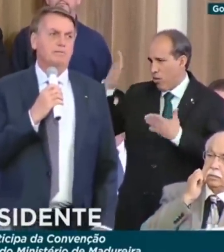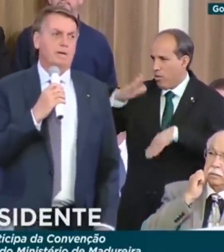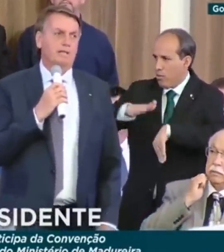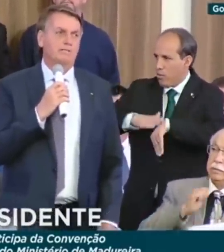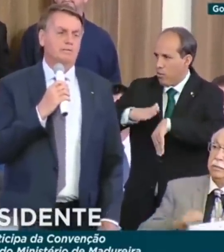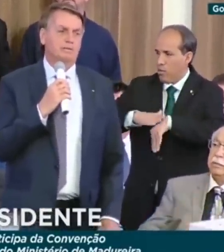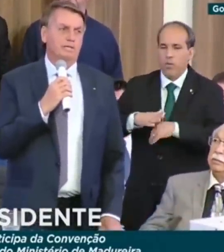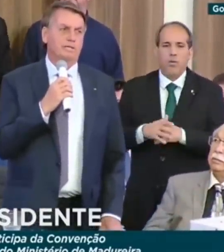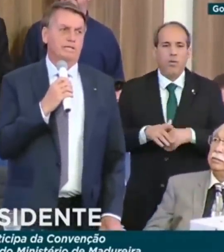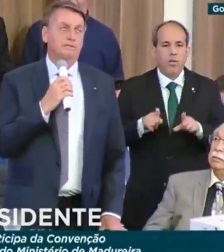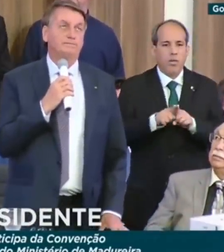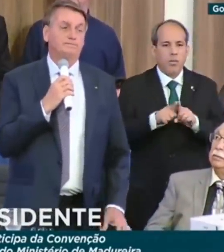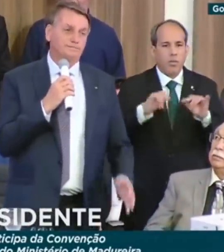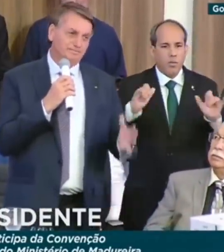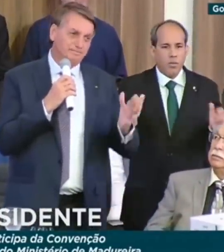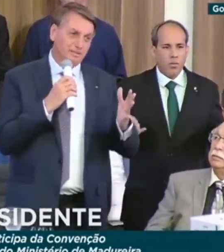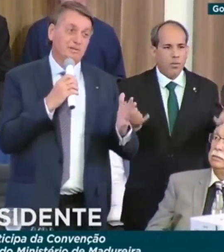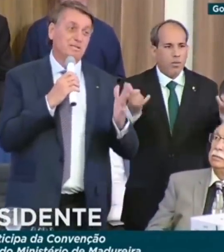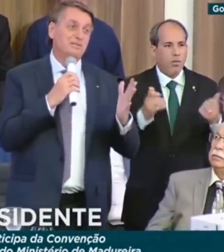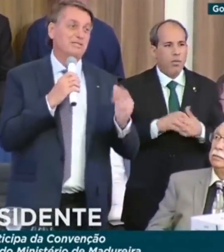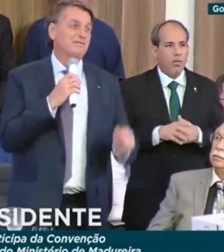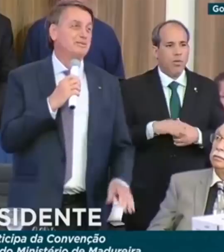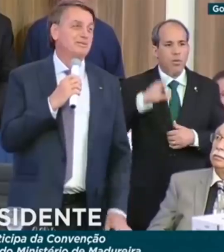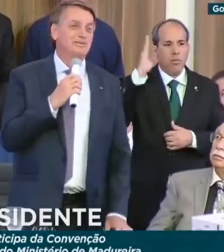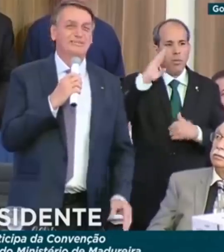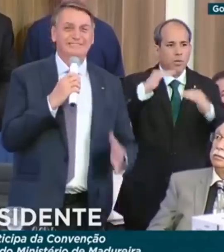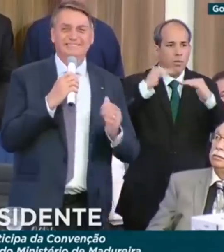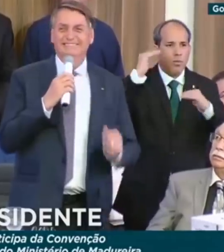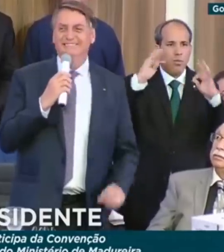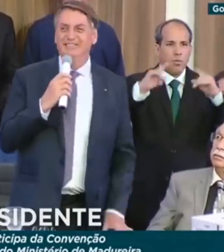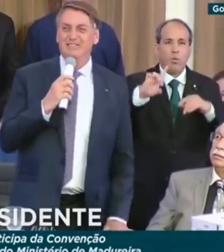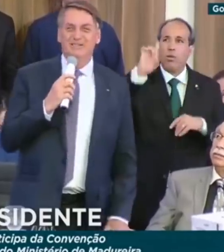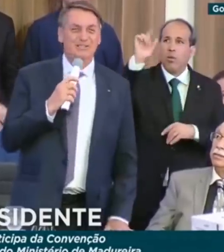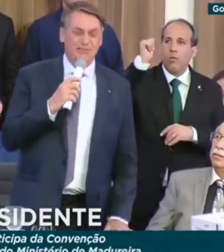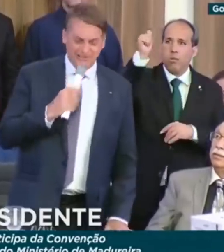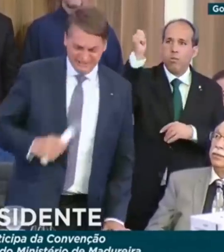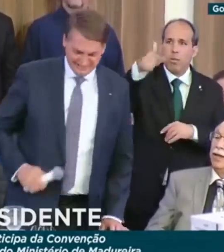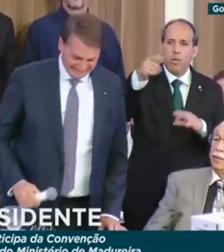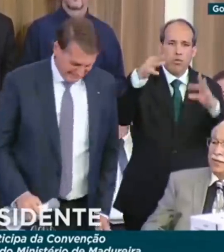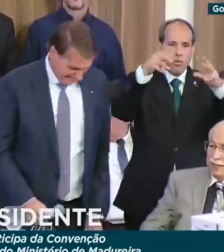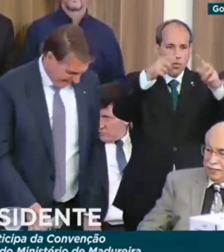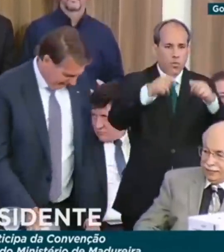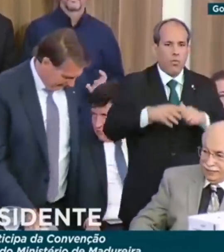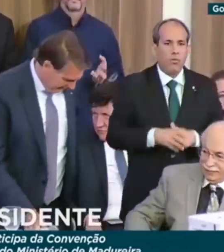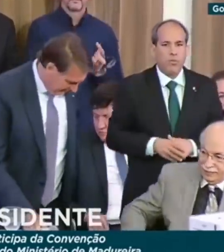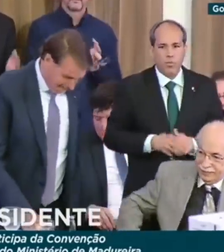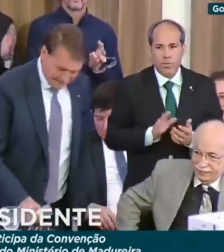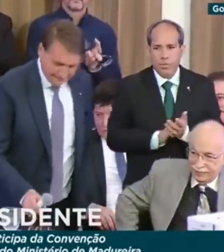momento, por essa oportunidade. Brasil acima de tudo, Deus acima de todos.